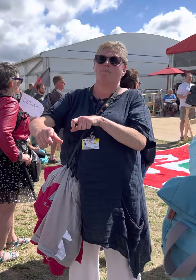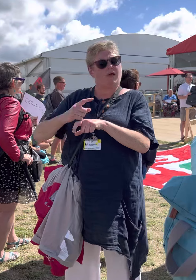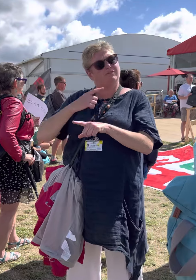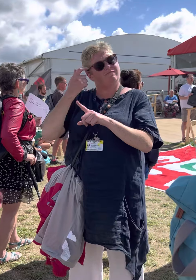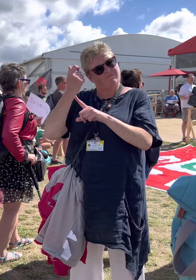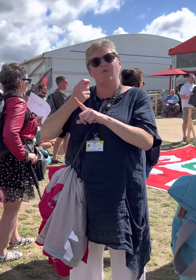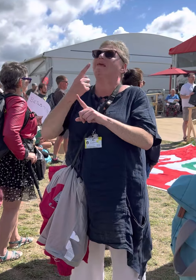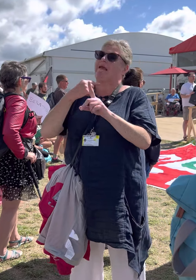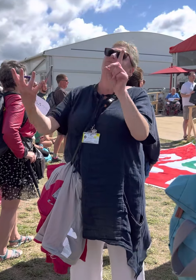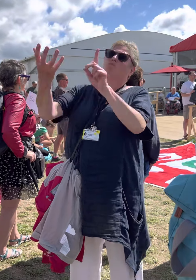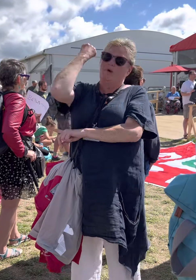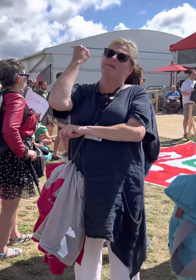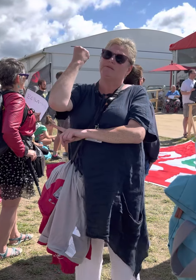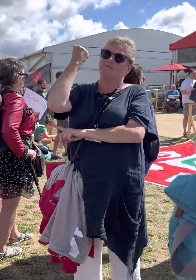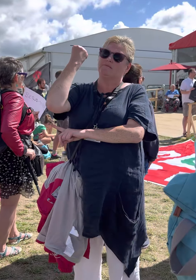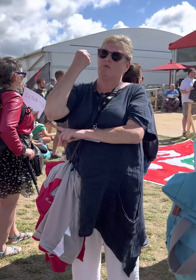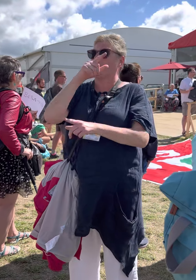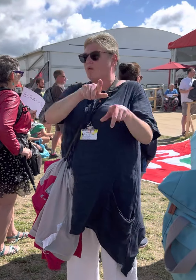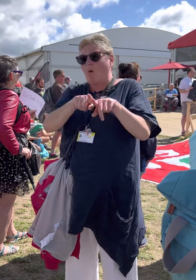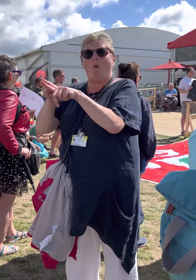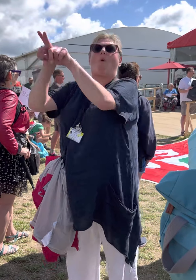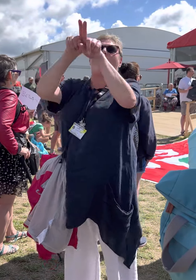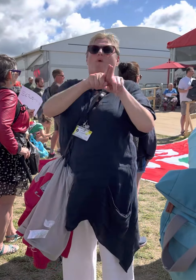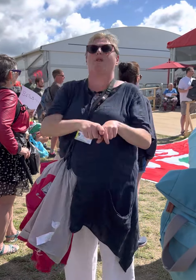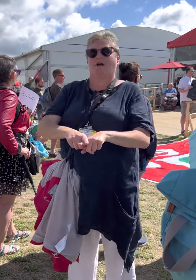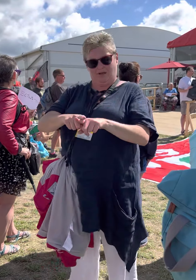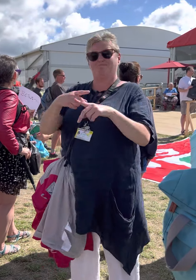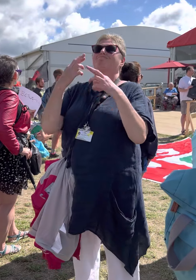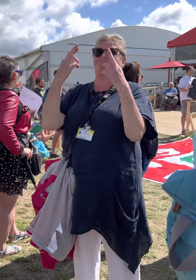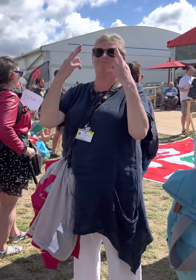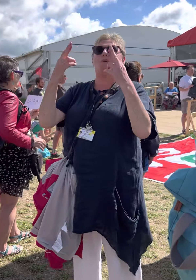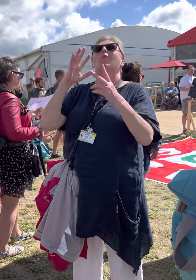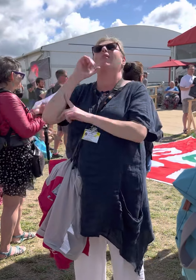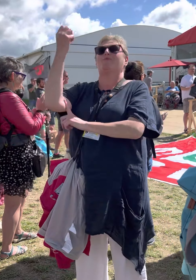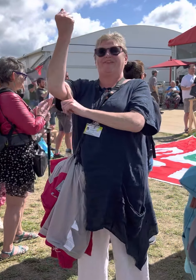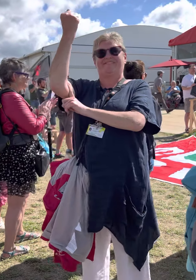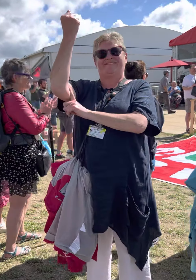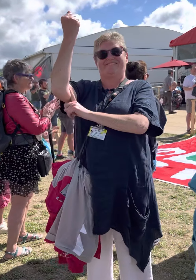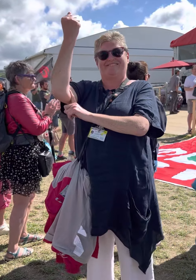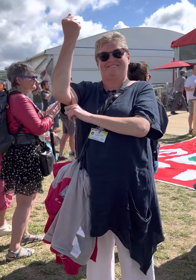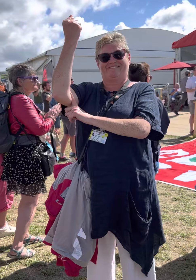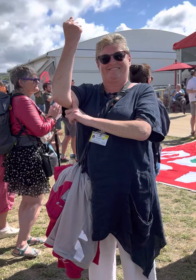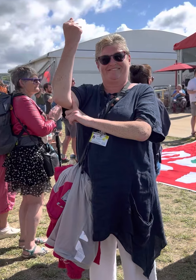frwydr ni'n gallu ennill, a gyda'n gilydd dwi'n ffyddiog newn ni.